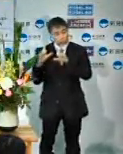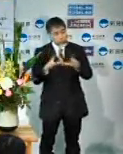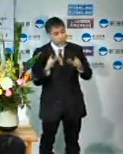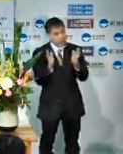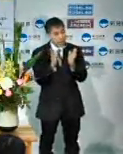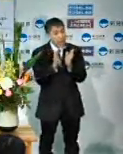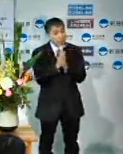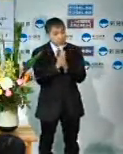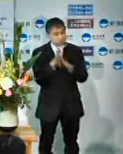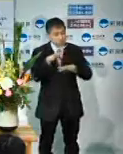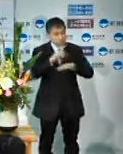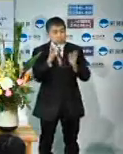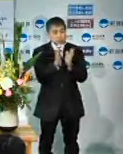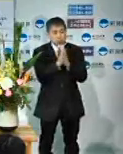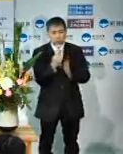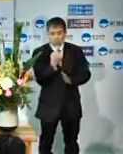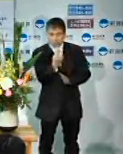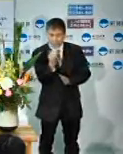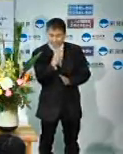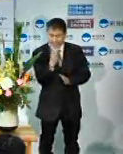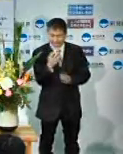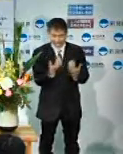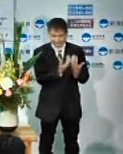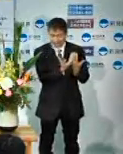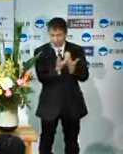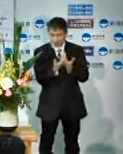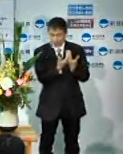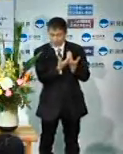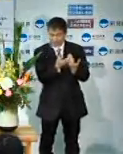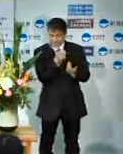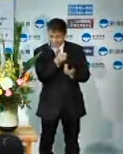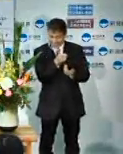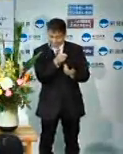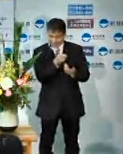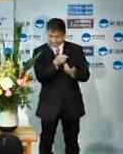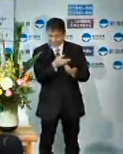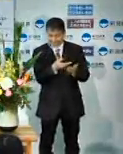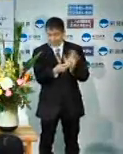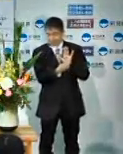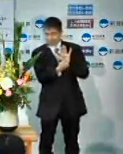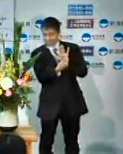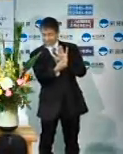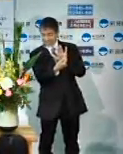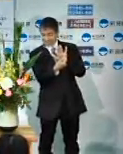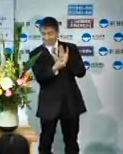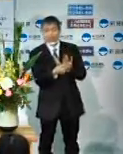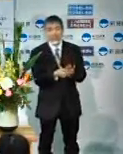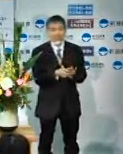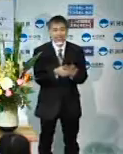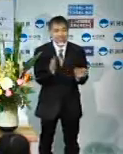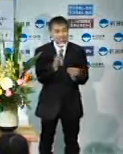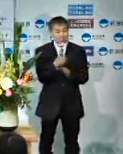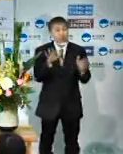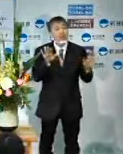そう、混むんじゃないかと避けてまして、まあ少し間を置いてから